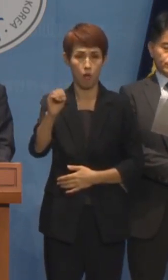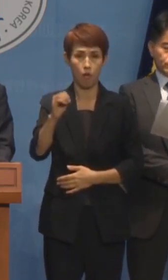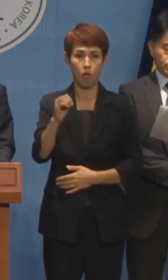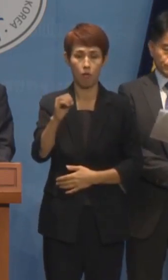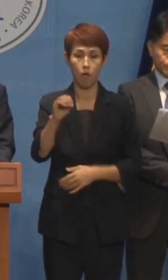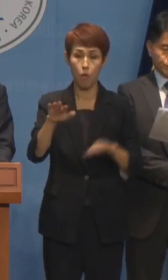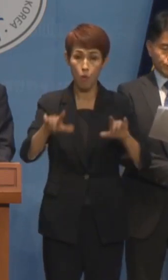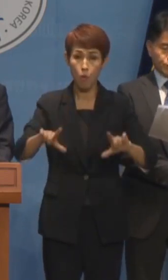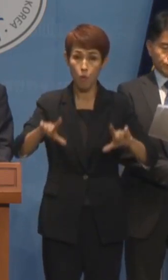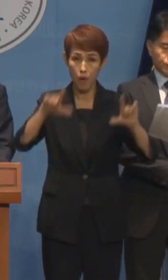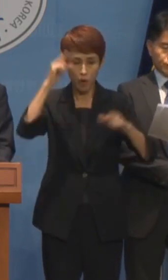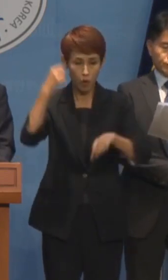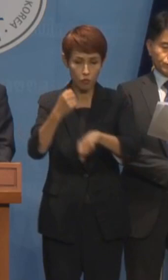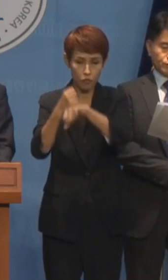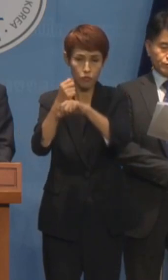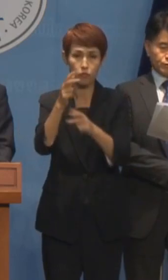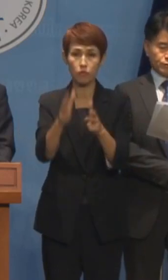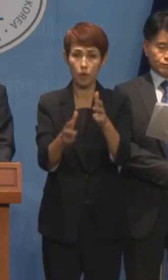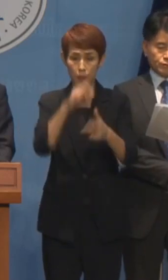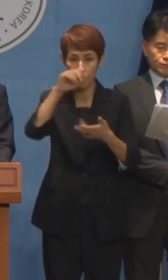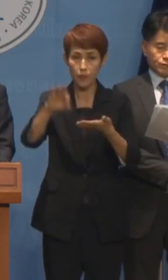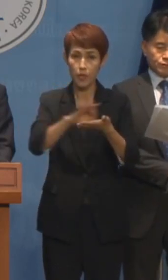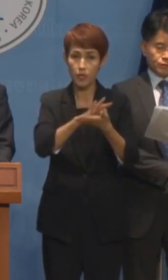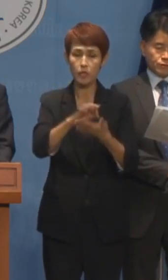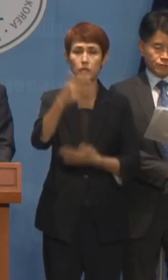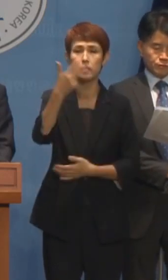2024년도 연구개발 사업 예산